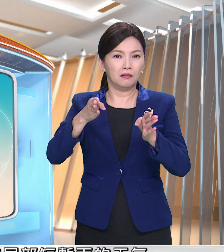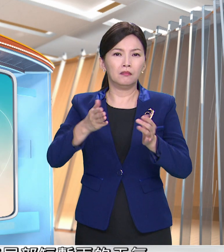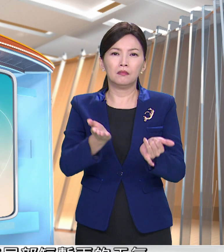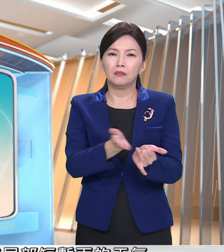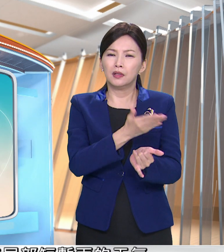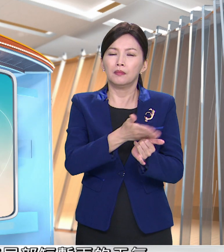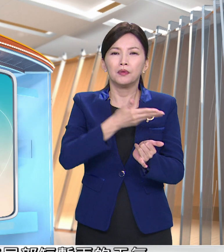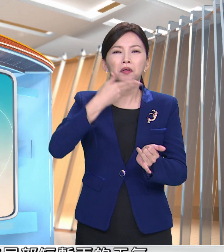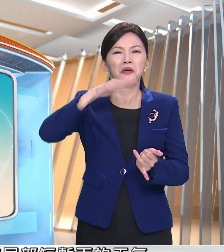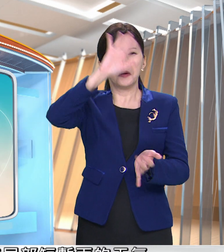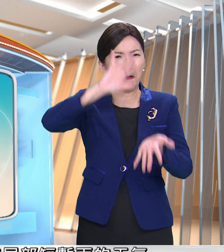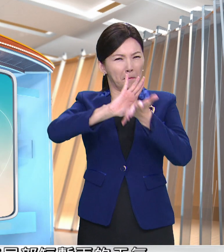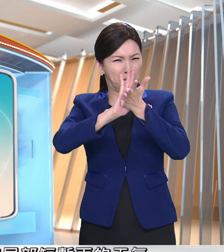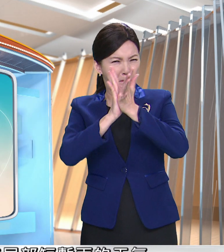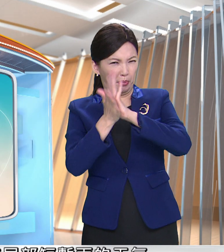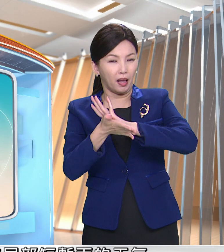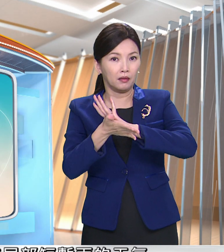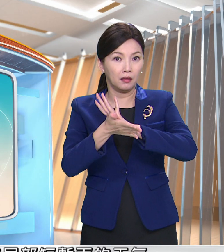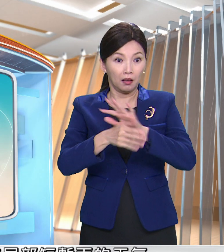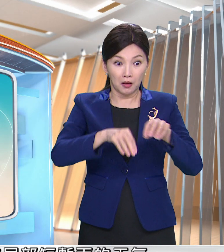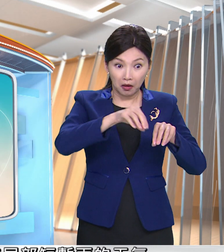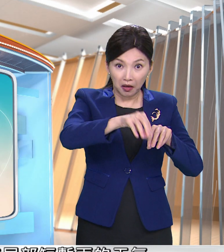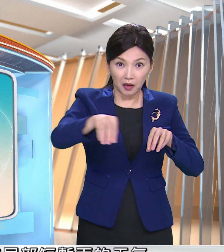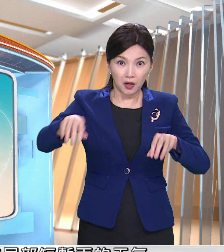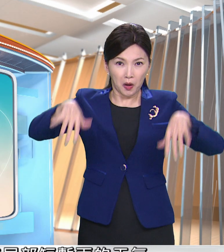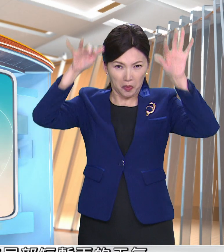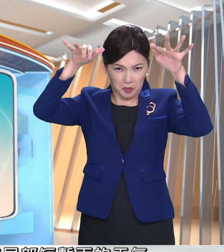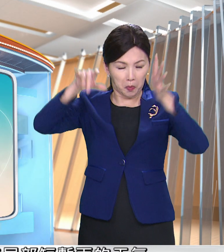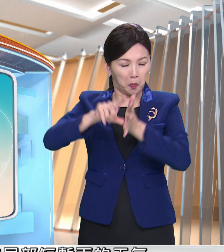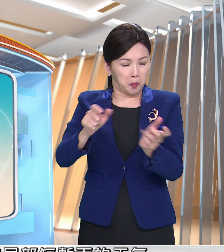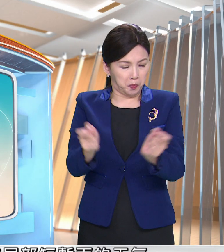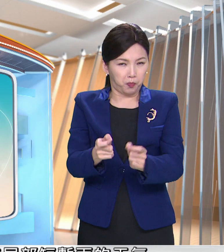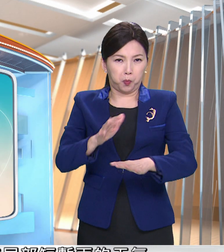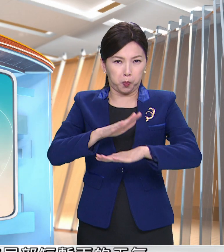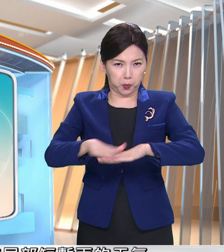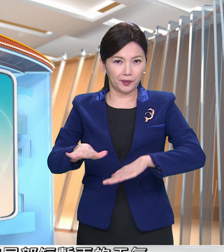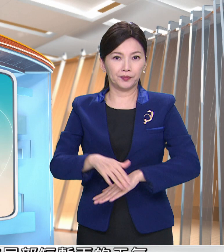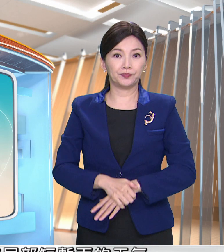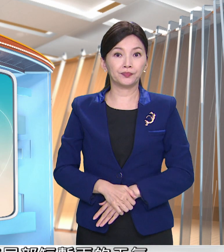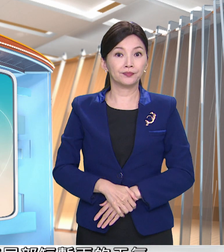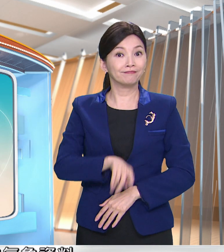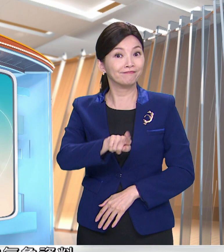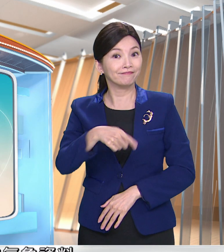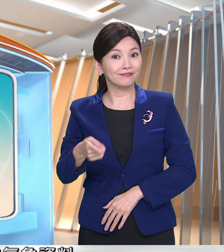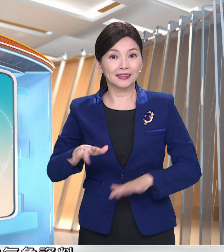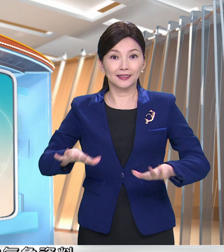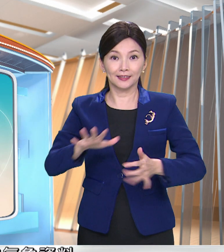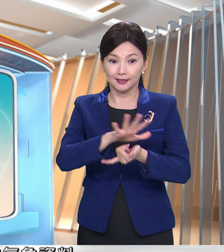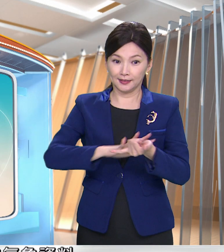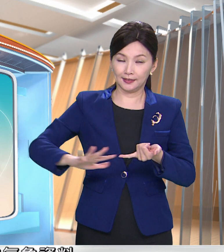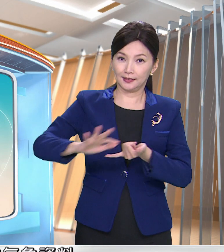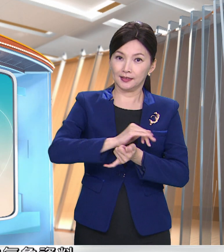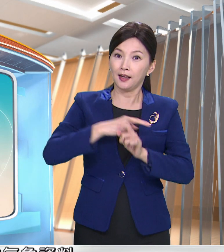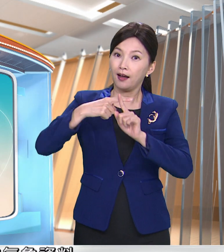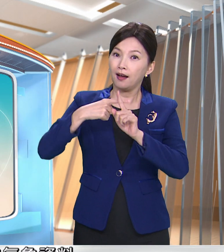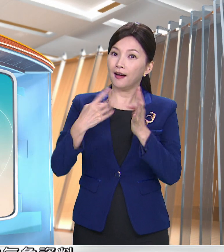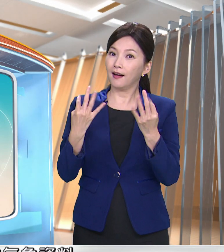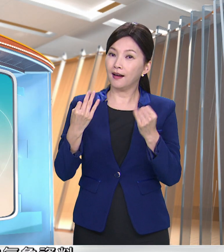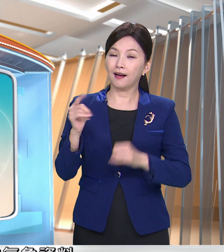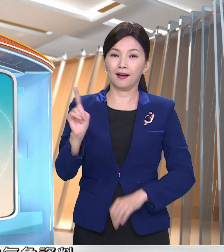部地区会转为有局部短暂雨的天气。接着就提供您各地的气象资料。